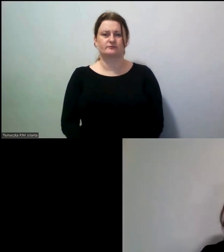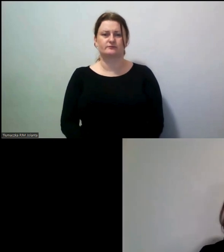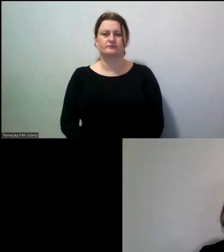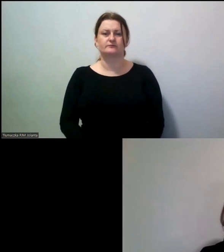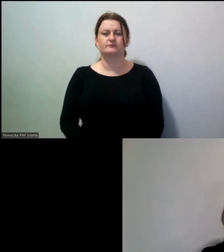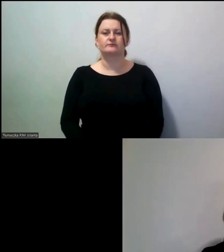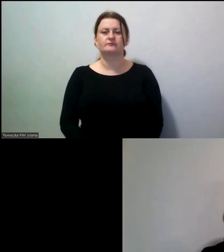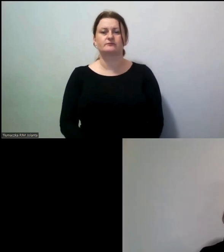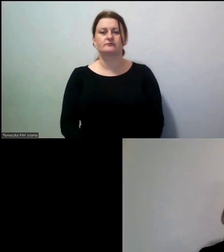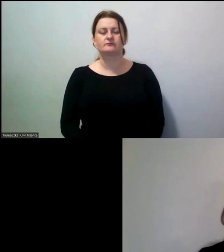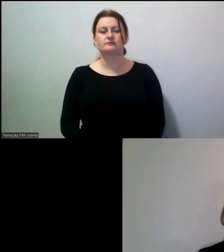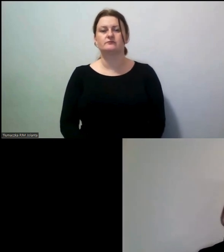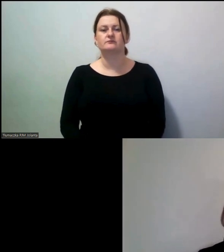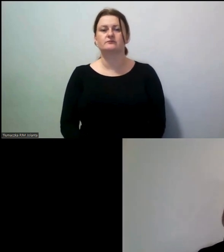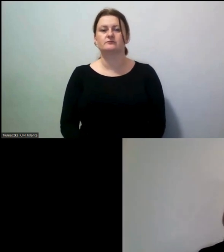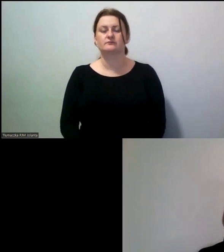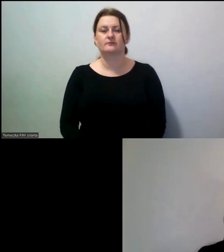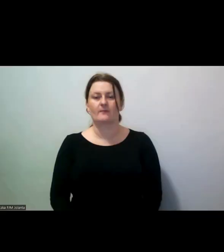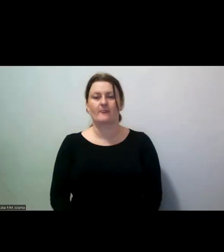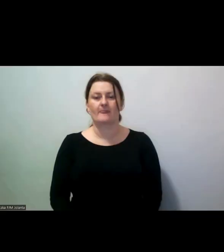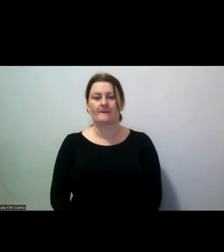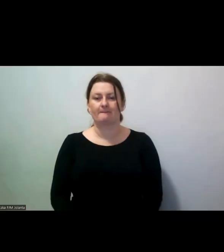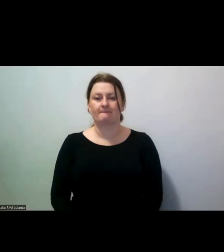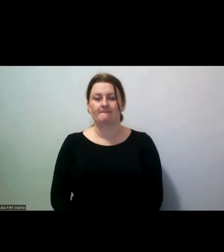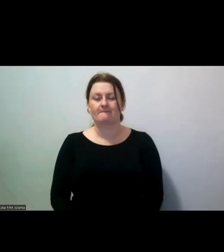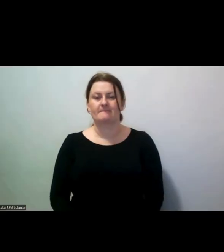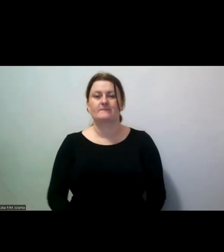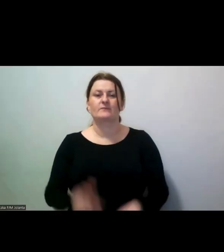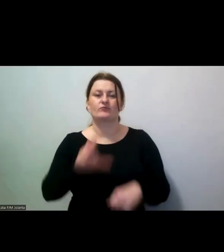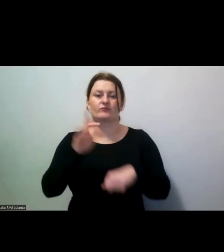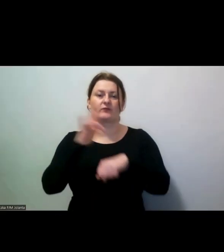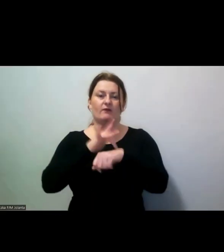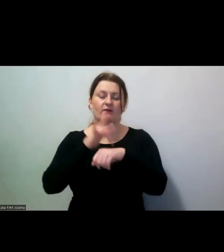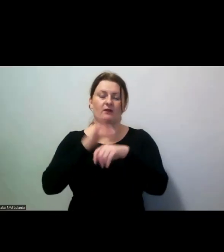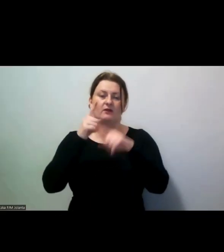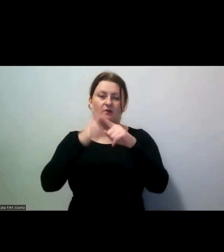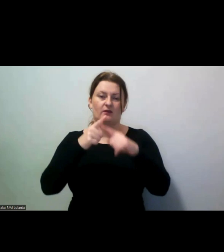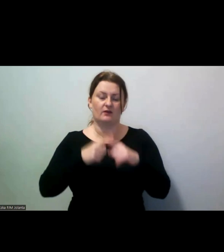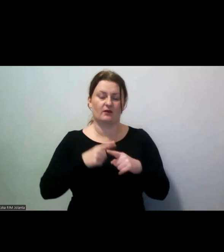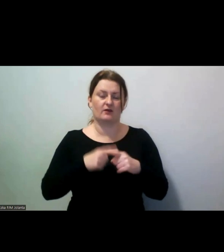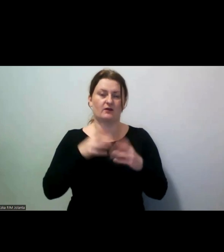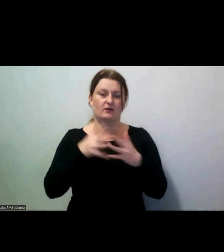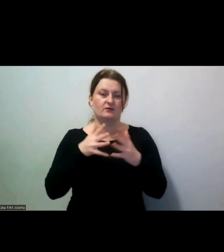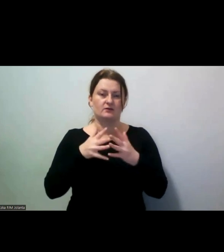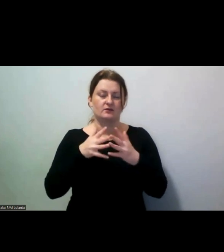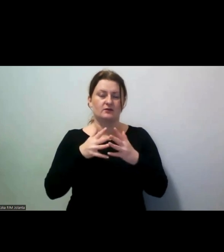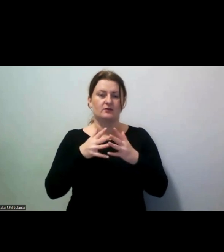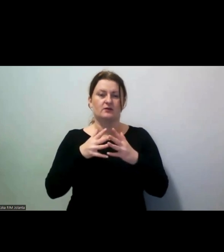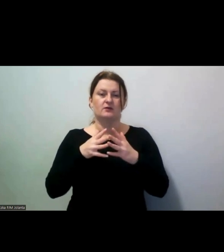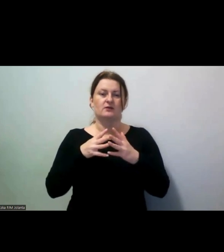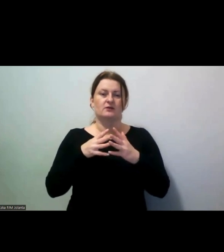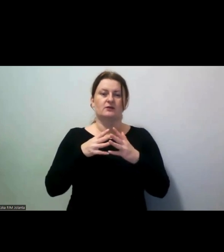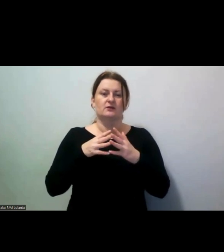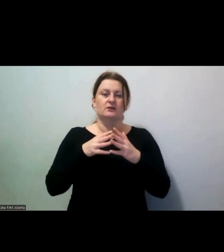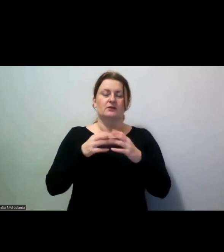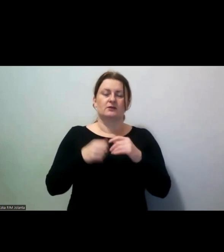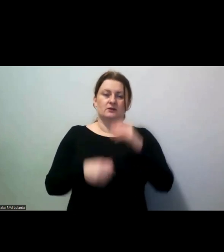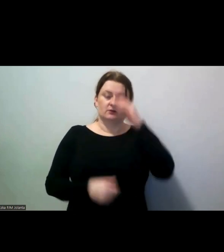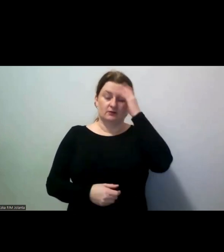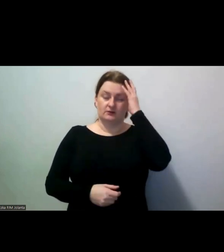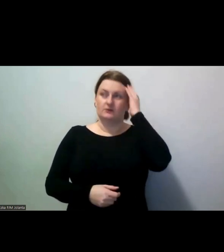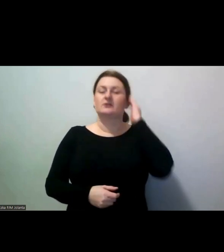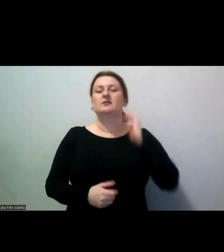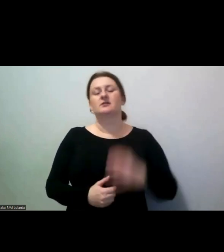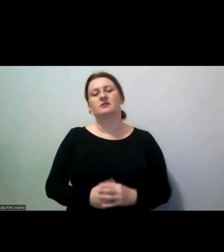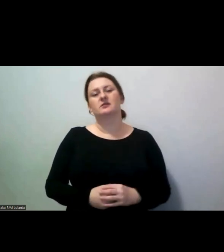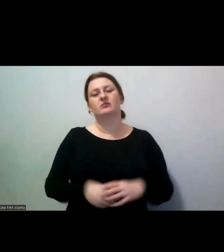jest. No dobrze, a czy wyniki testu umożliwiają określenie zasobu słownictwa badanej osoby, czy